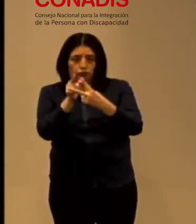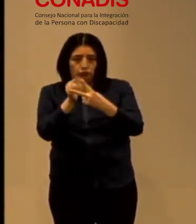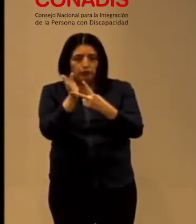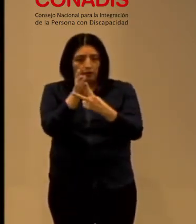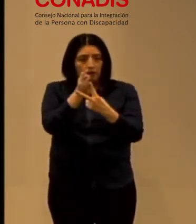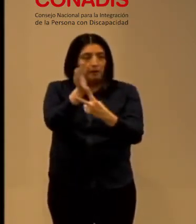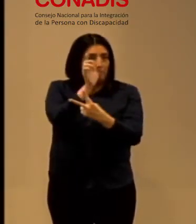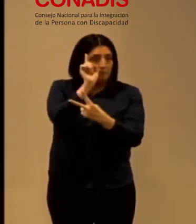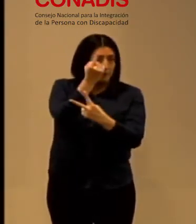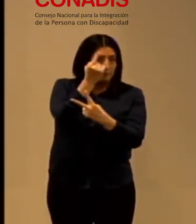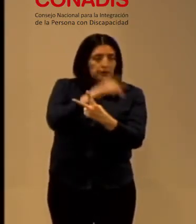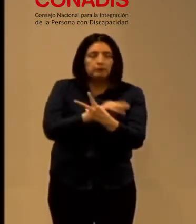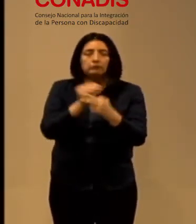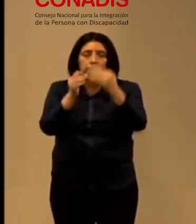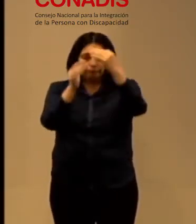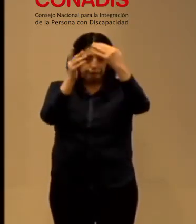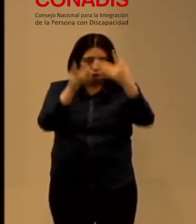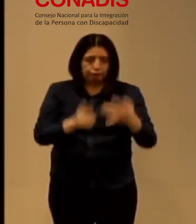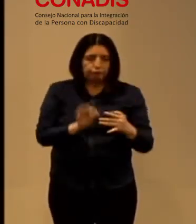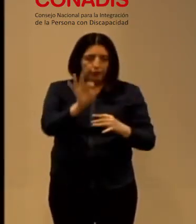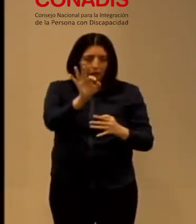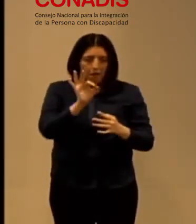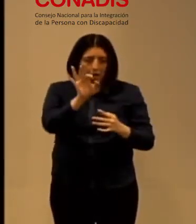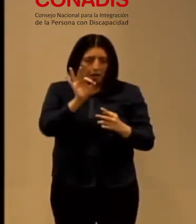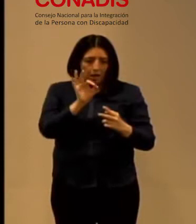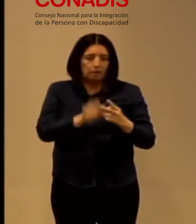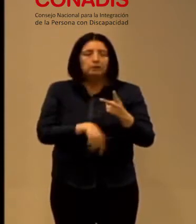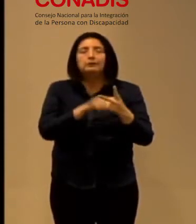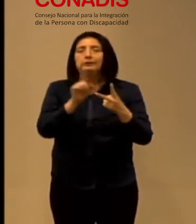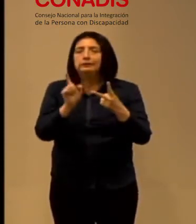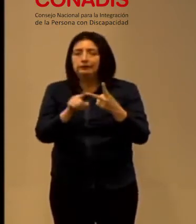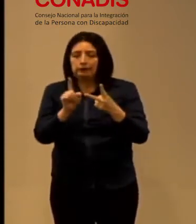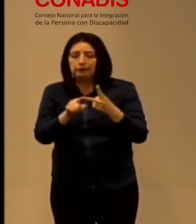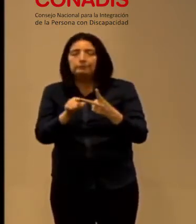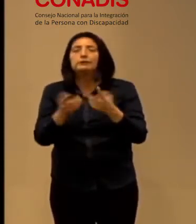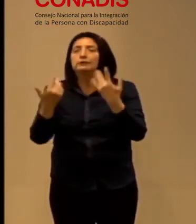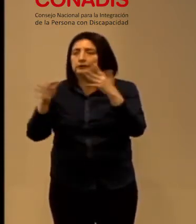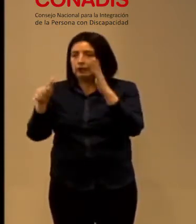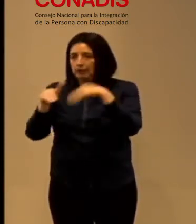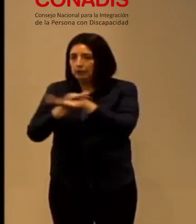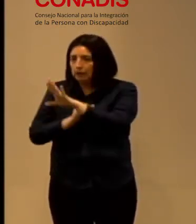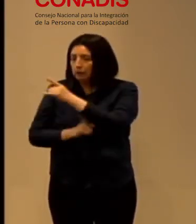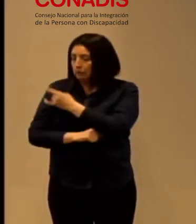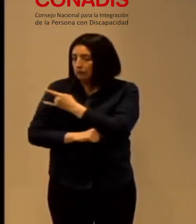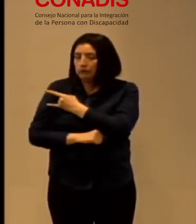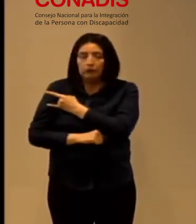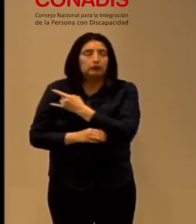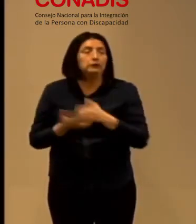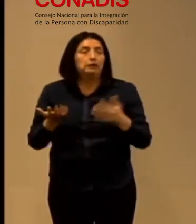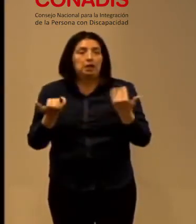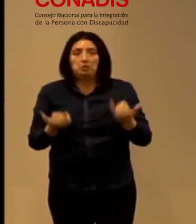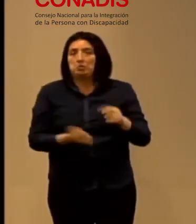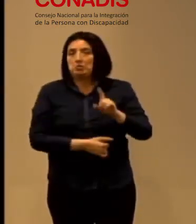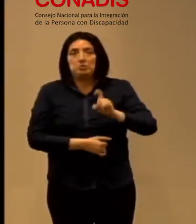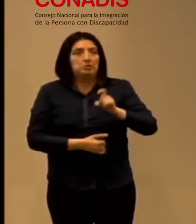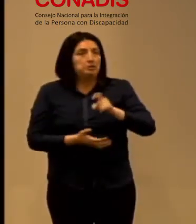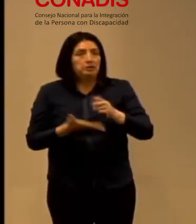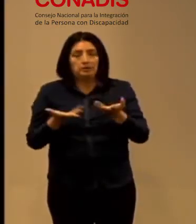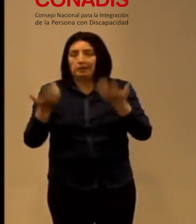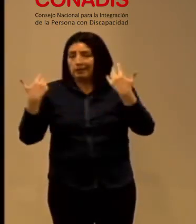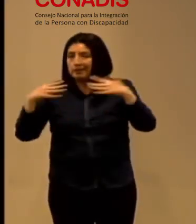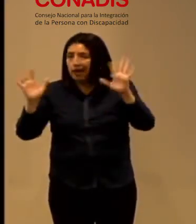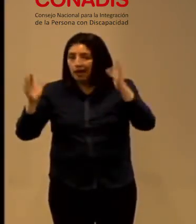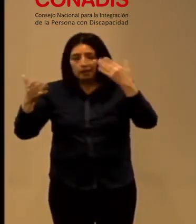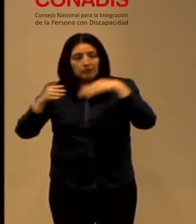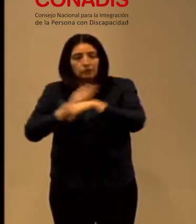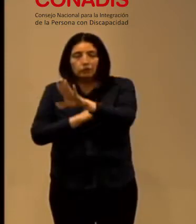etapa va a haber una preselección y después ya ellos van a postular a las universidades. Entonces, en este momento no se requiere que hayan ingresado